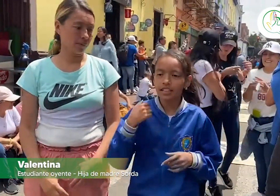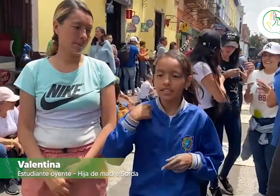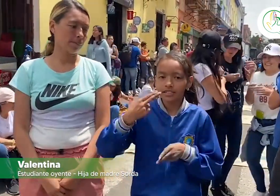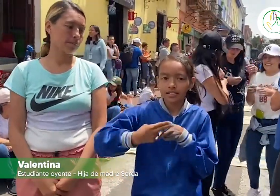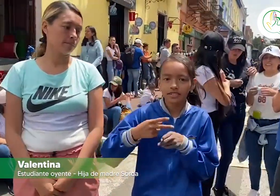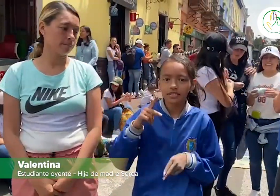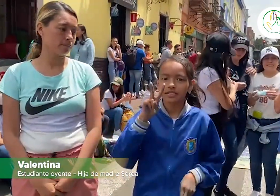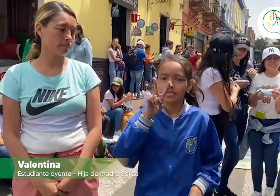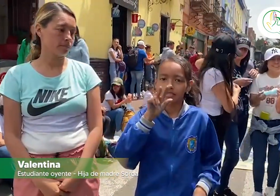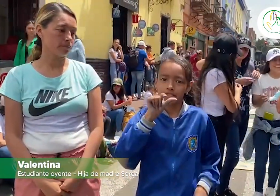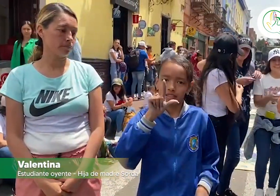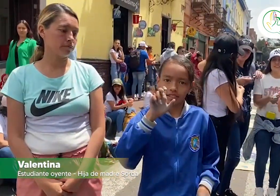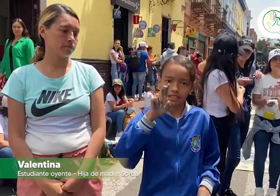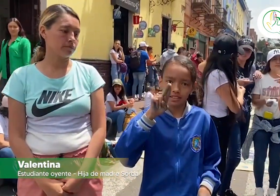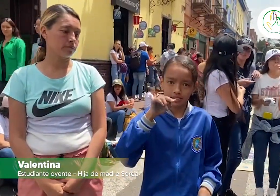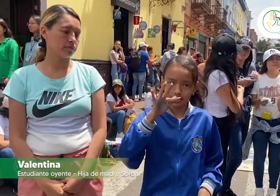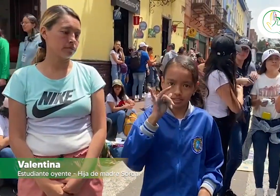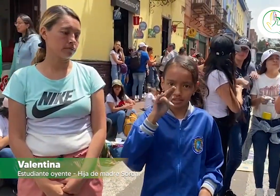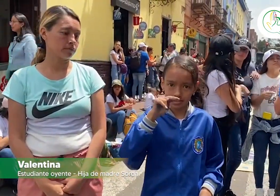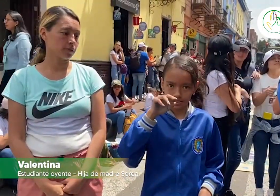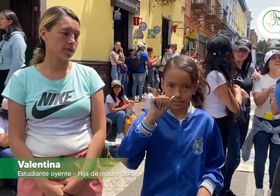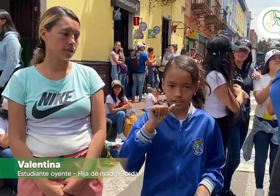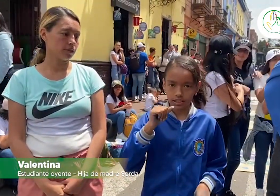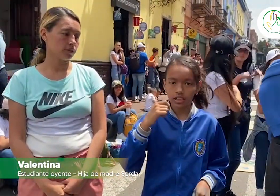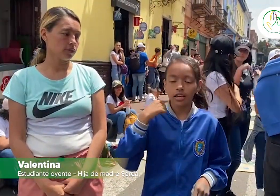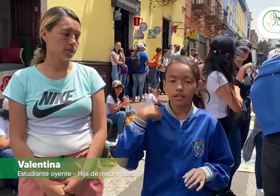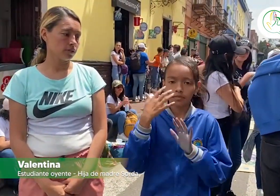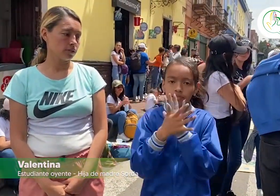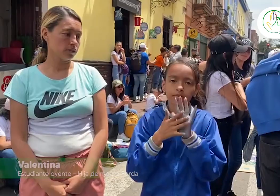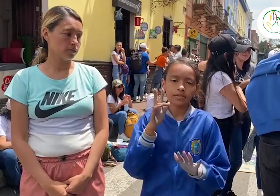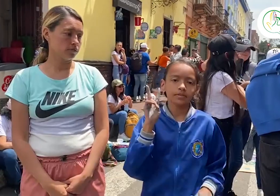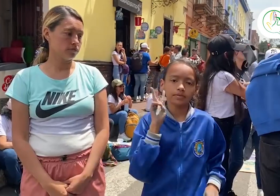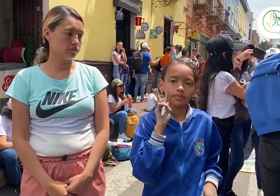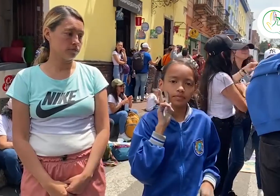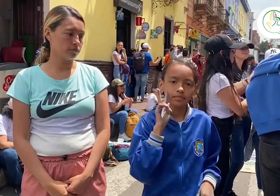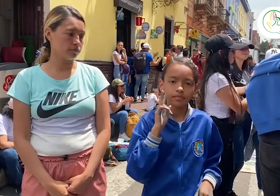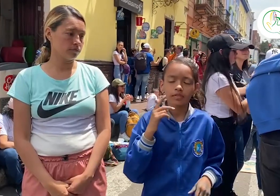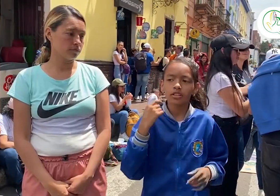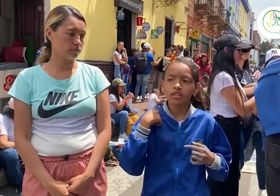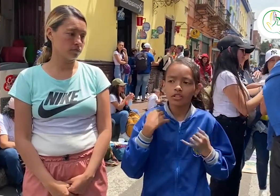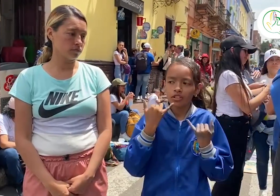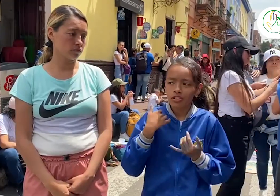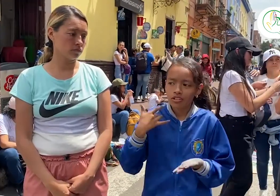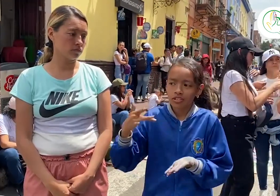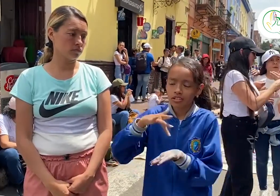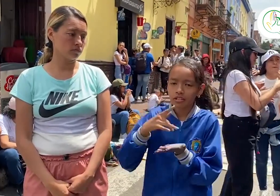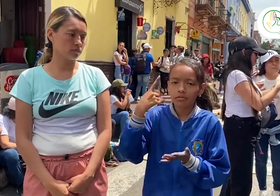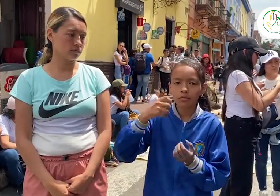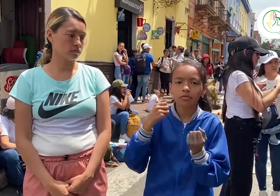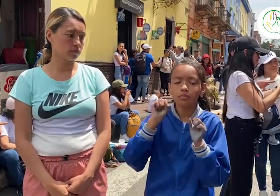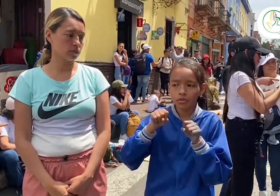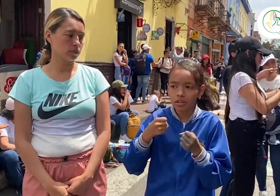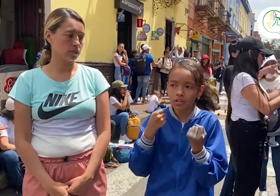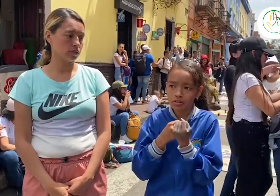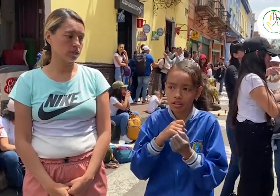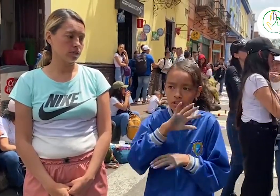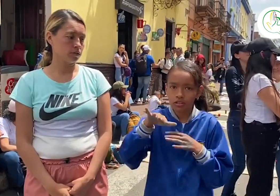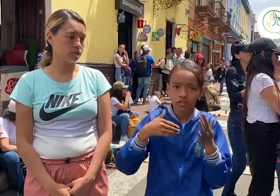Mi nombre es Valentina. Mi seña es esta. Y el día de hoy vengo para apoyar a